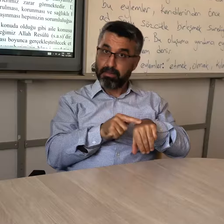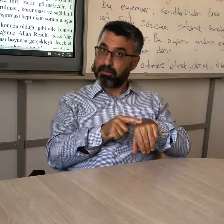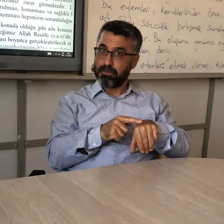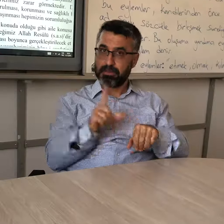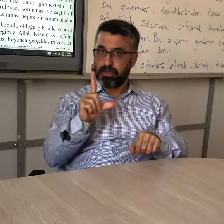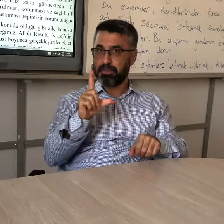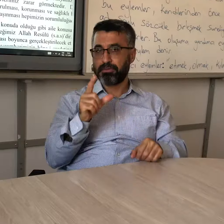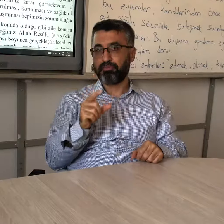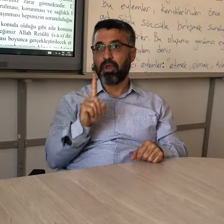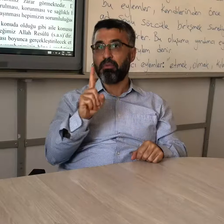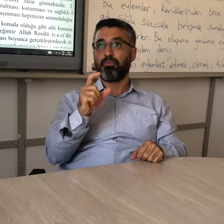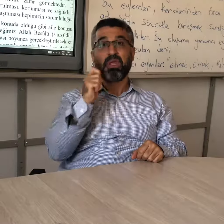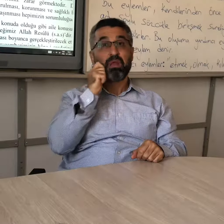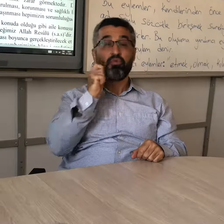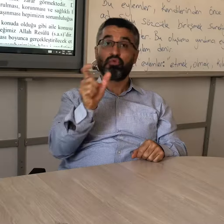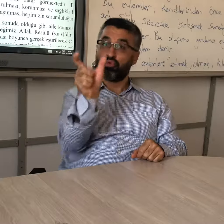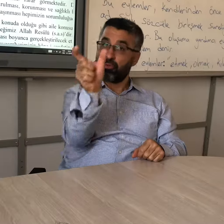Bir Müslüman nasıl yaşar?